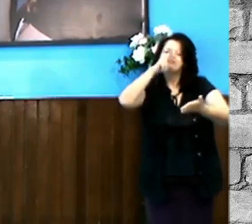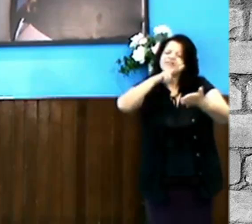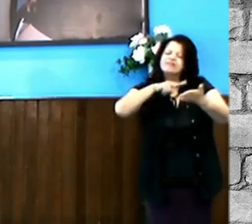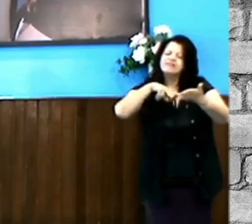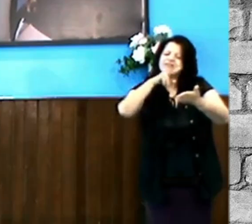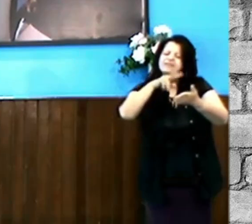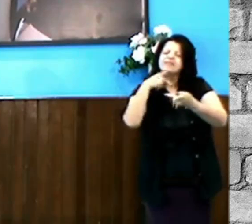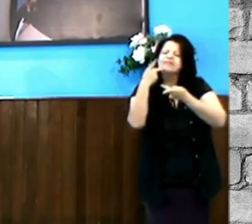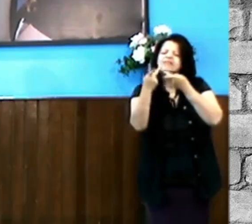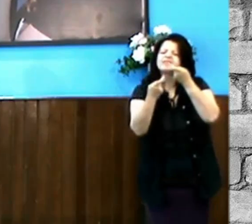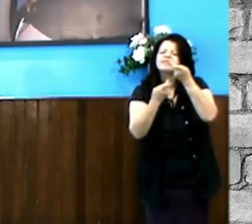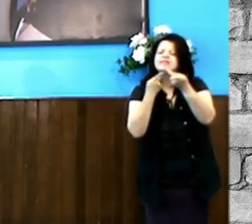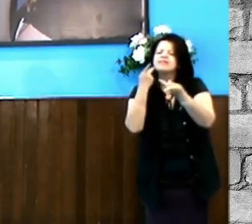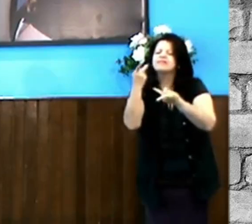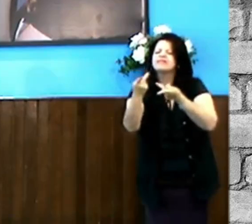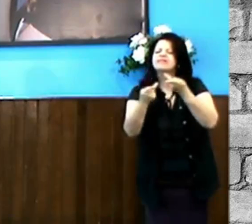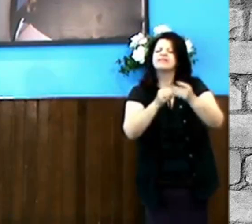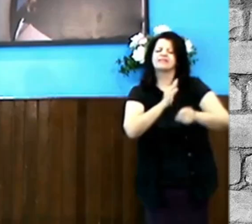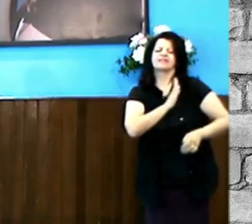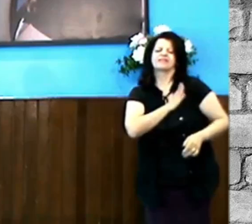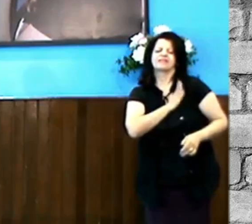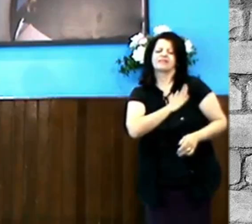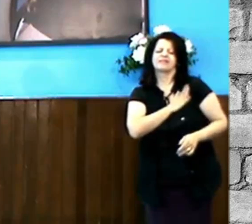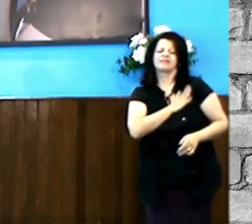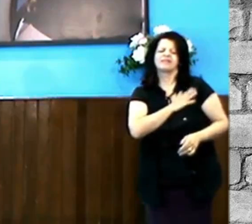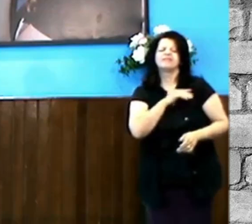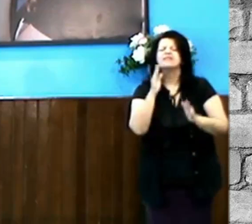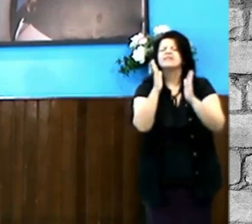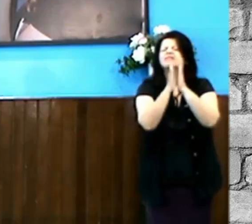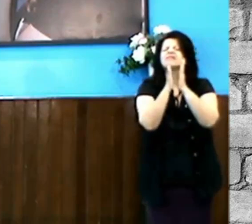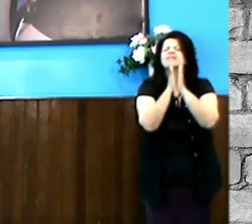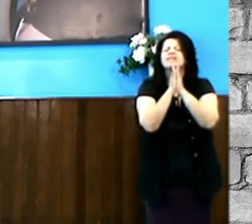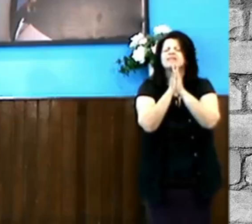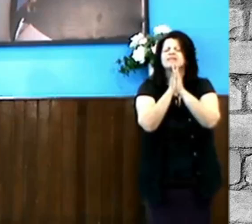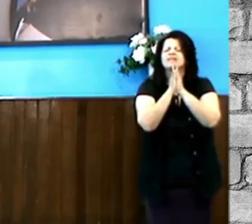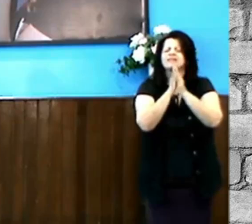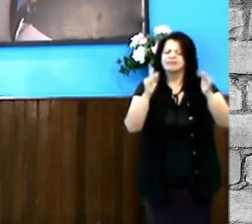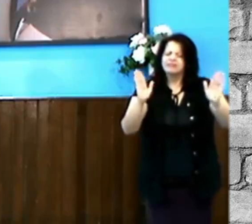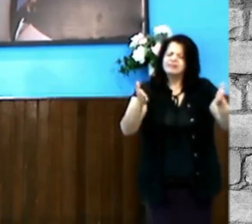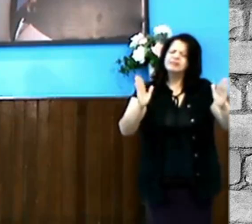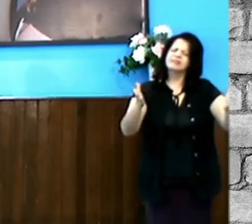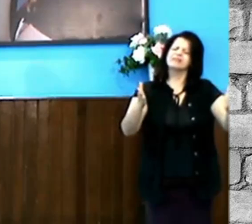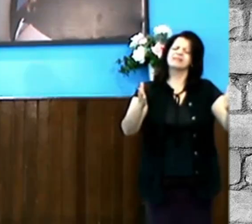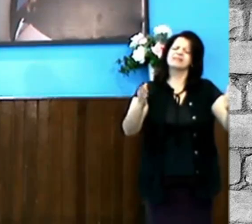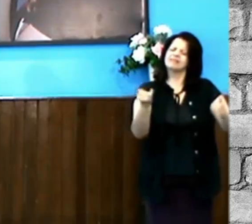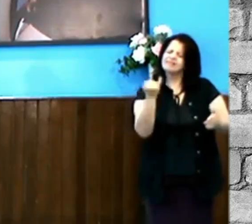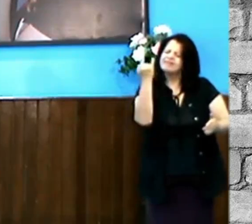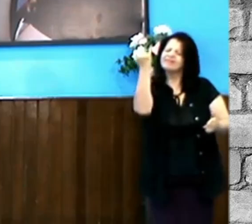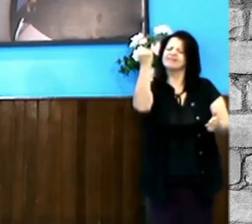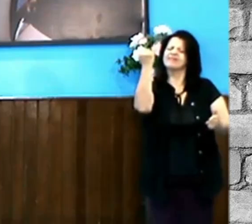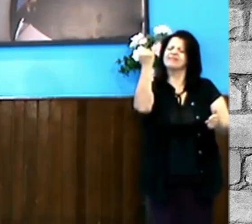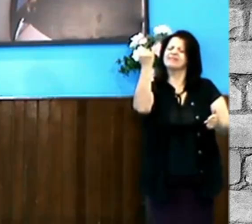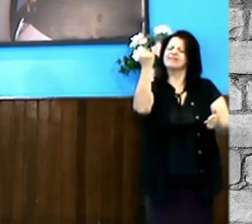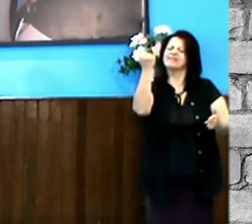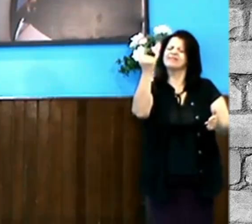conosco. Eu oro ao Senhor, pedindo que nesse momento tão importante o Senhor dê